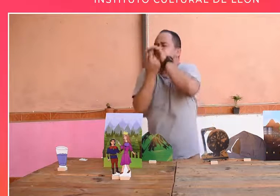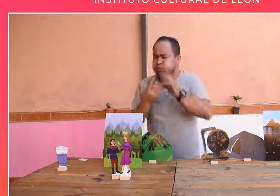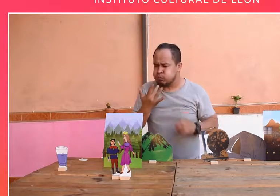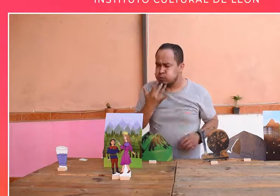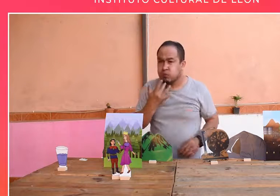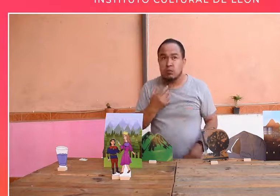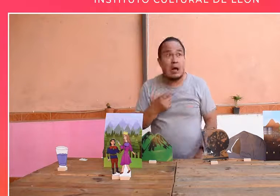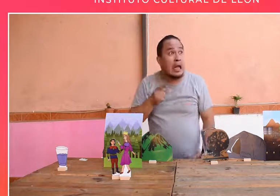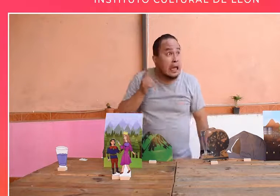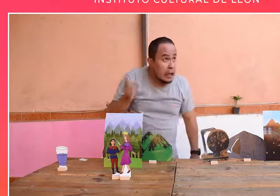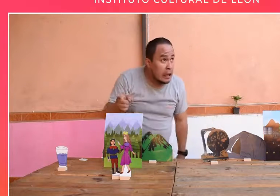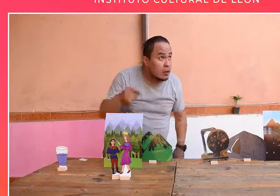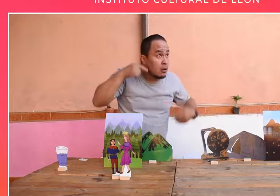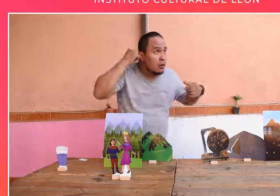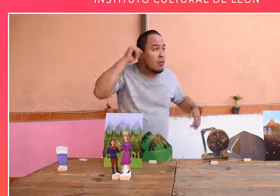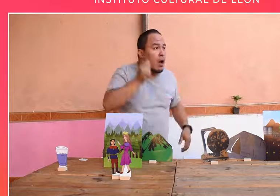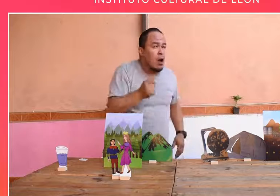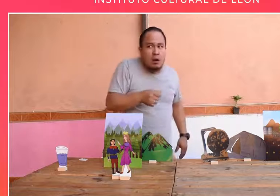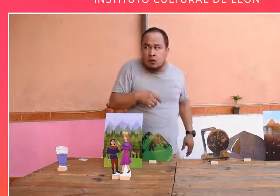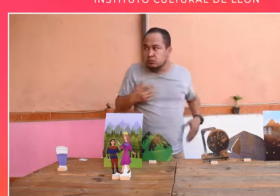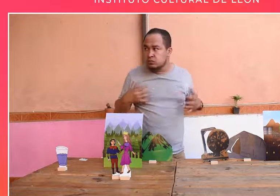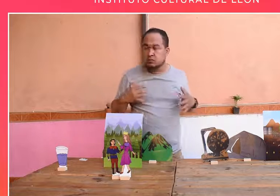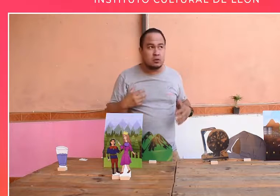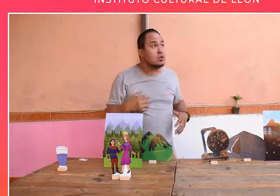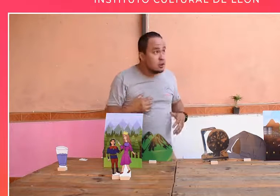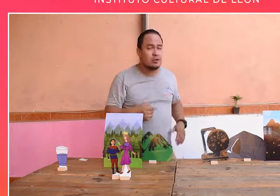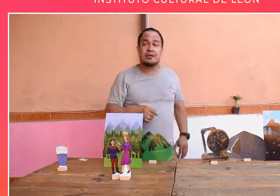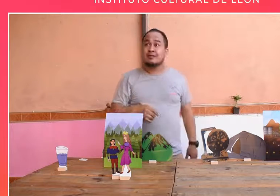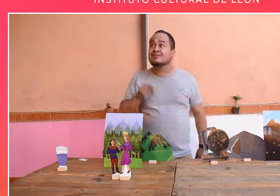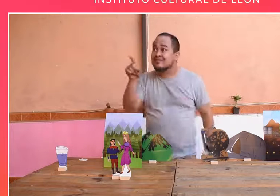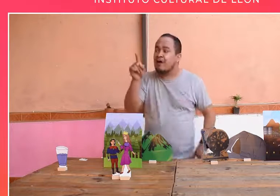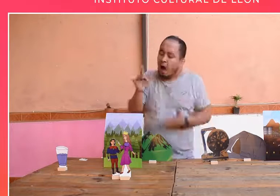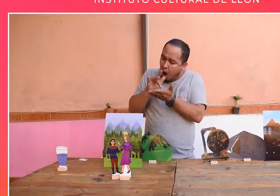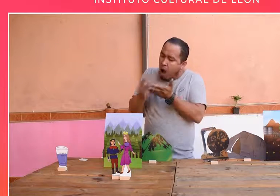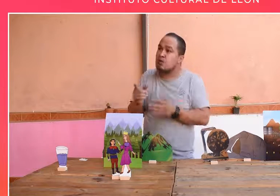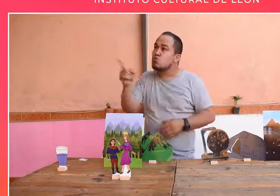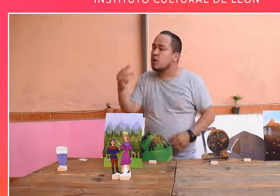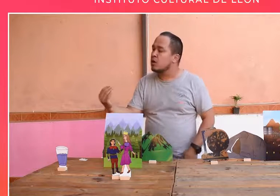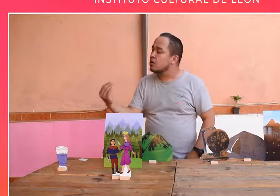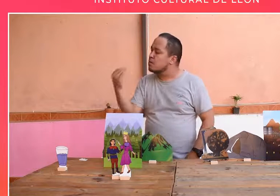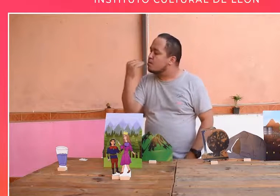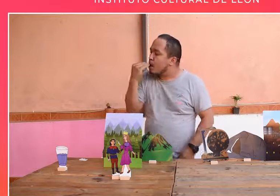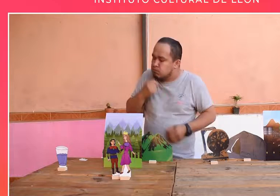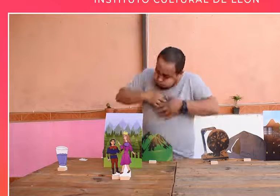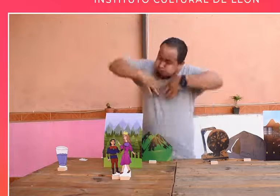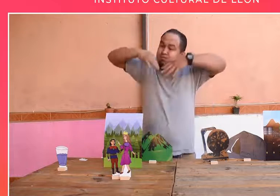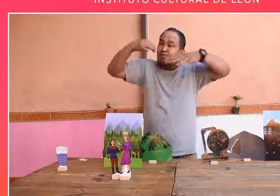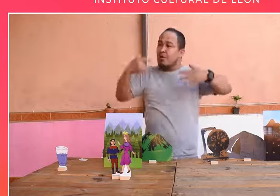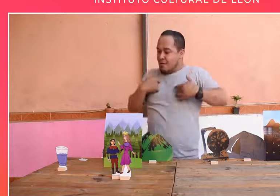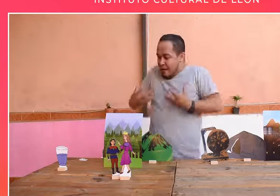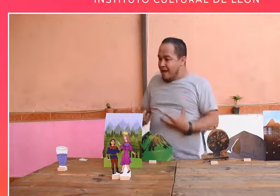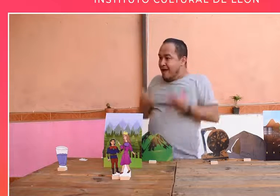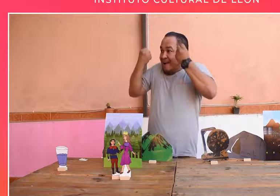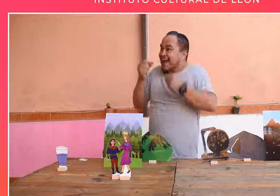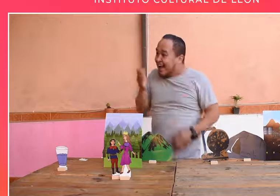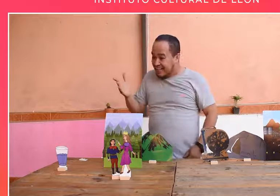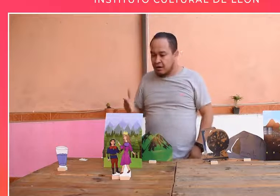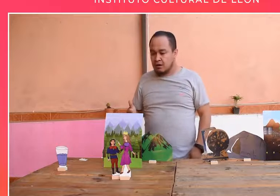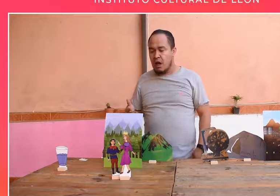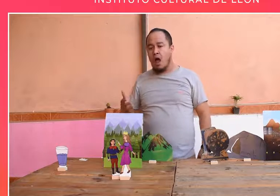el hechizo y la habían transformado en sapo. Pero gracias al beso que el príncipe le dio, ella pudo regresar a ser princesa de